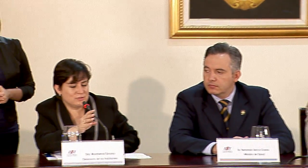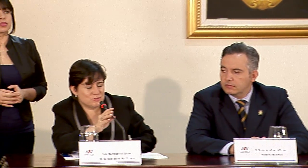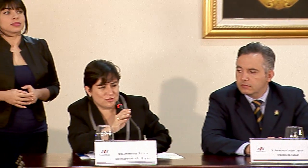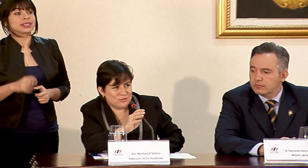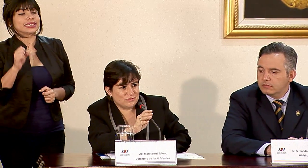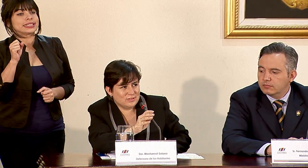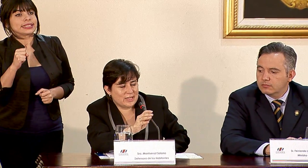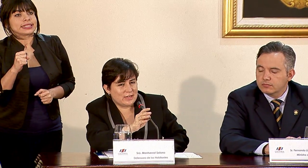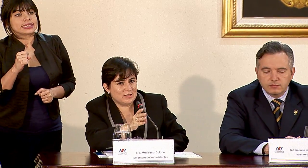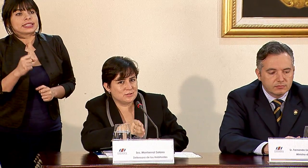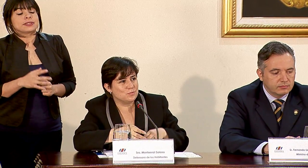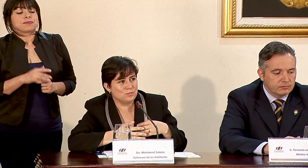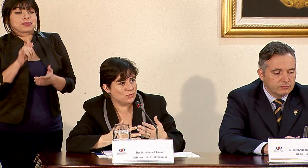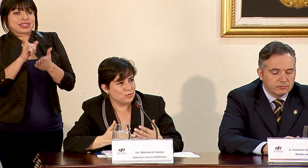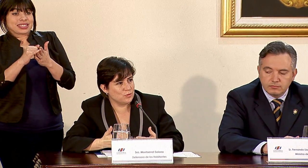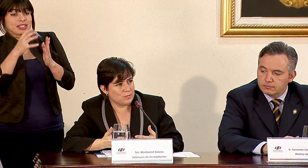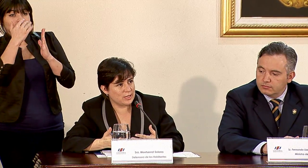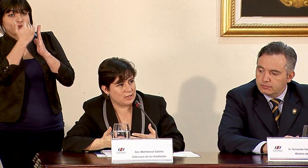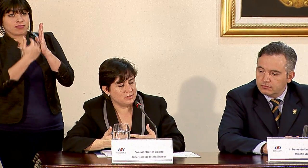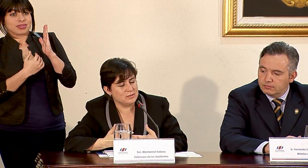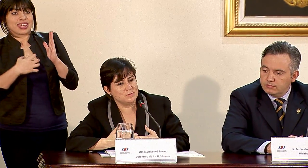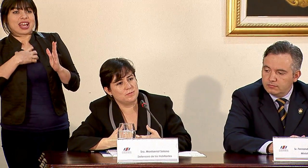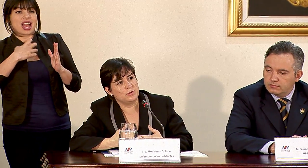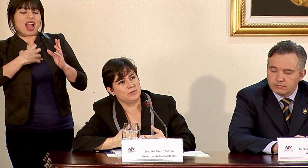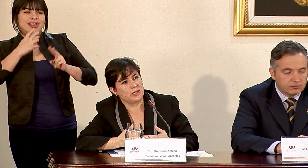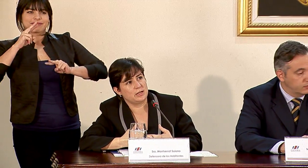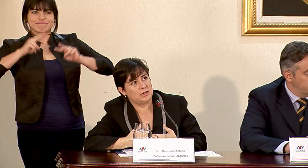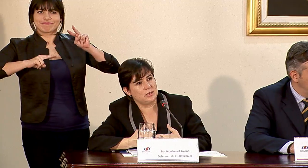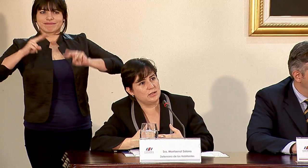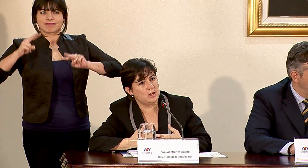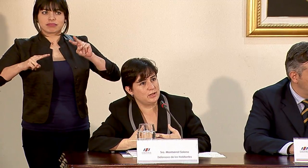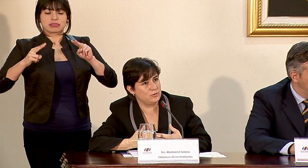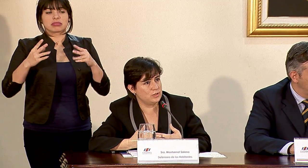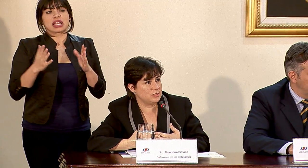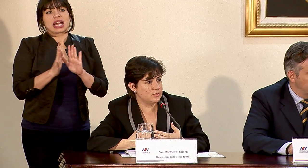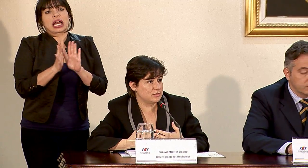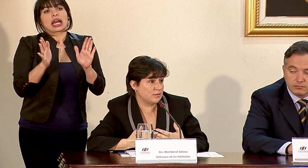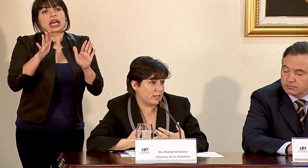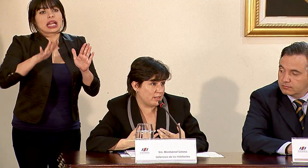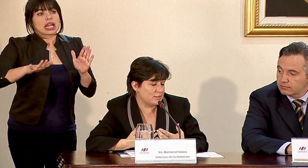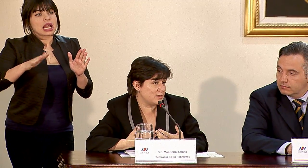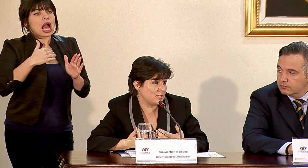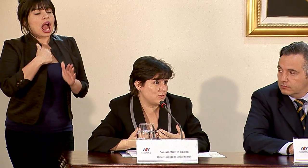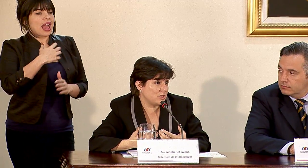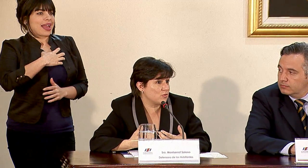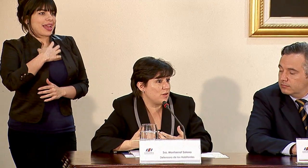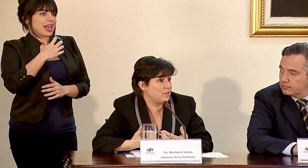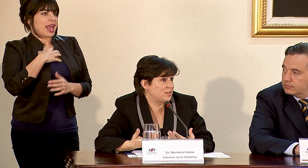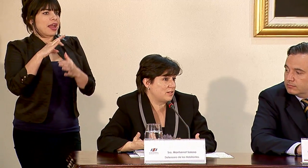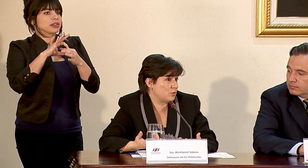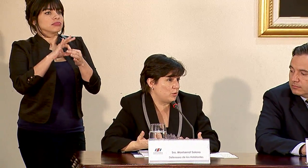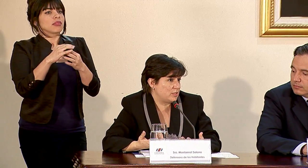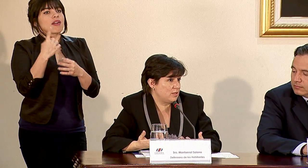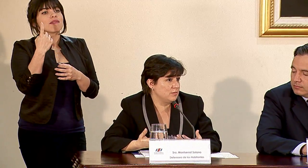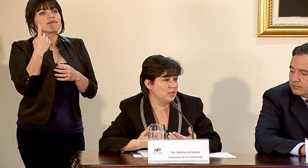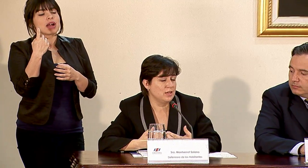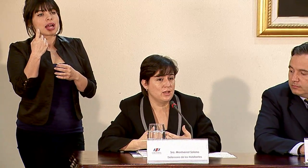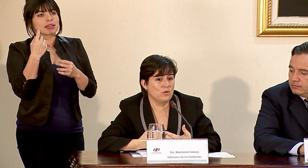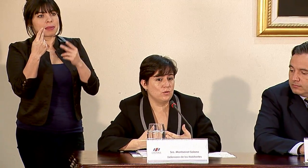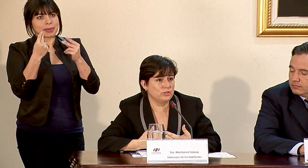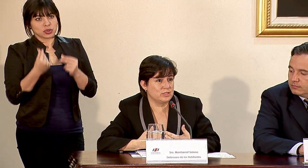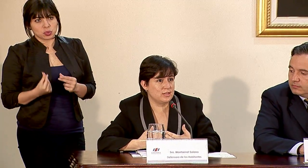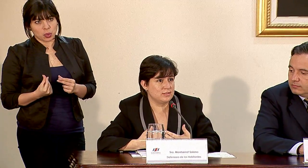Sí, son quejas muy, muy variadas. Por lo general, hay unas quejas relacionadas con la falta de respuesta.